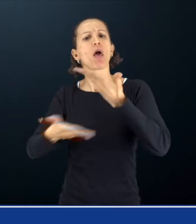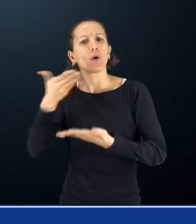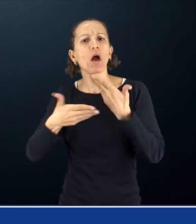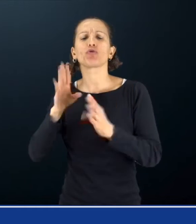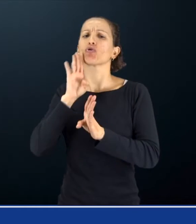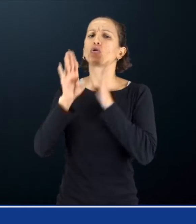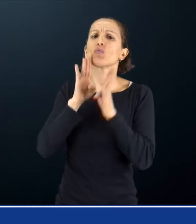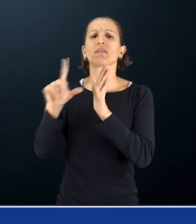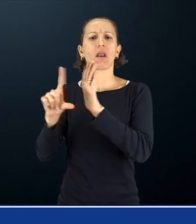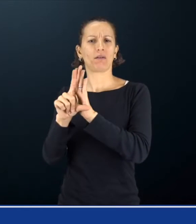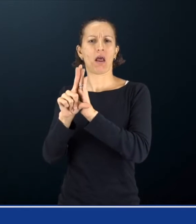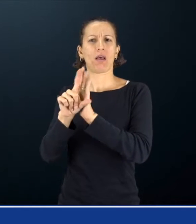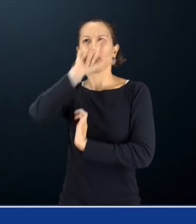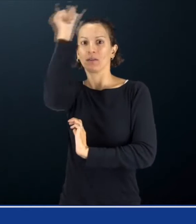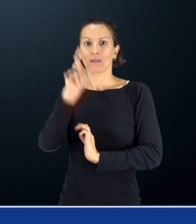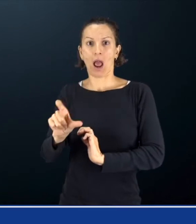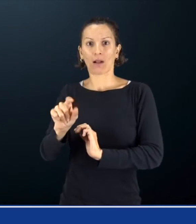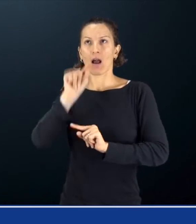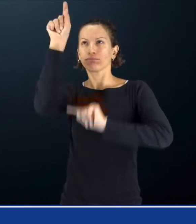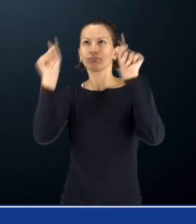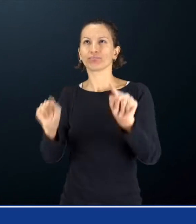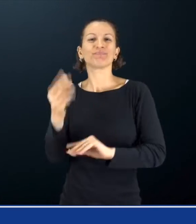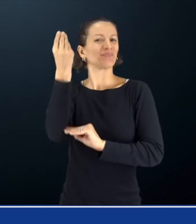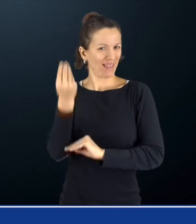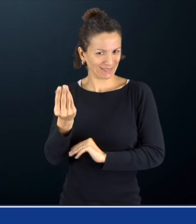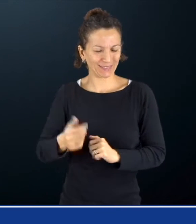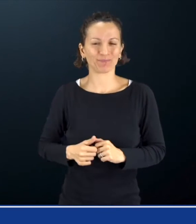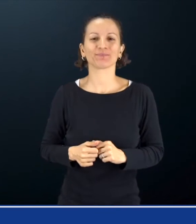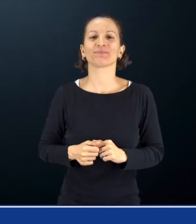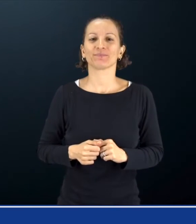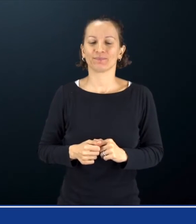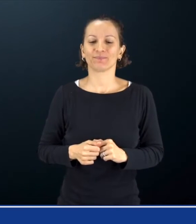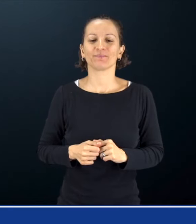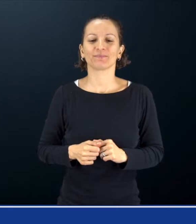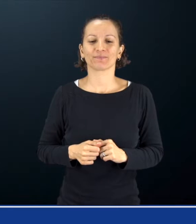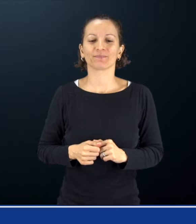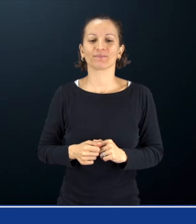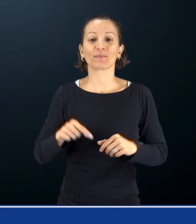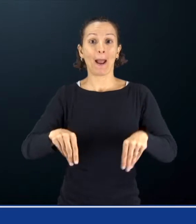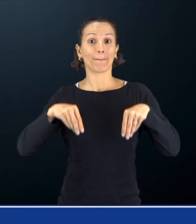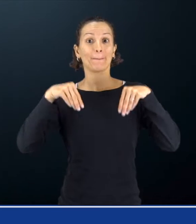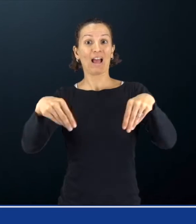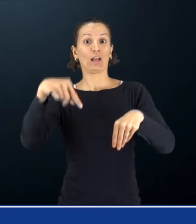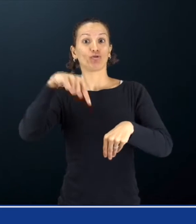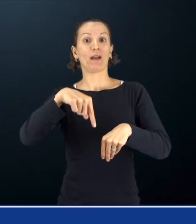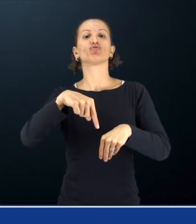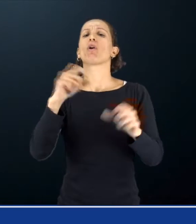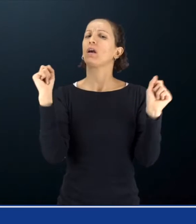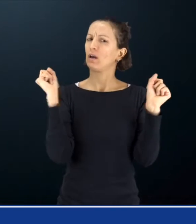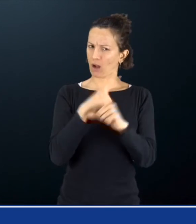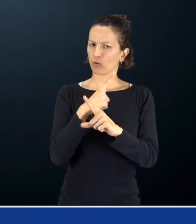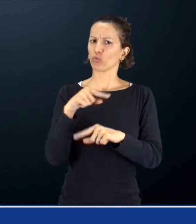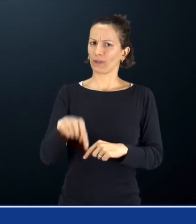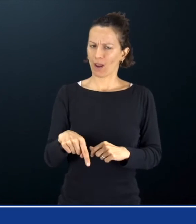ai collaboratori o consulenti legali che supportano gli uffici territoriali dell'Enz e a quanti sono interessati. La